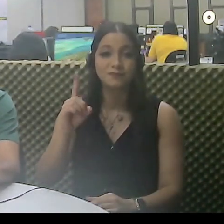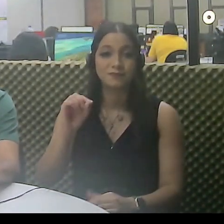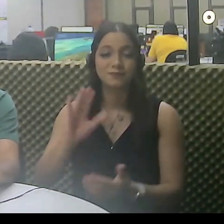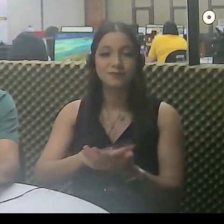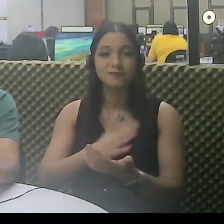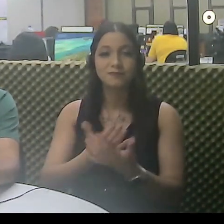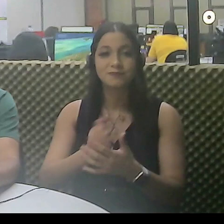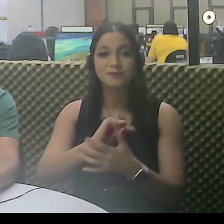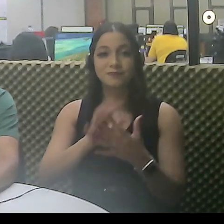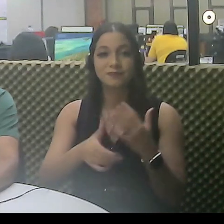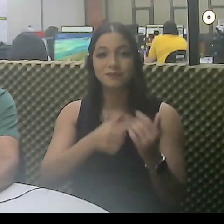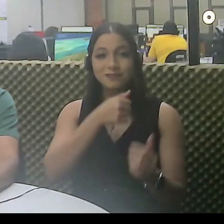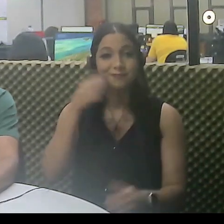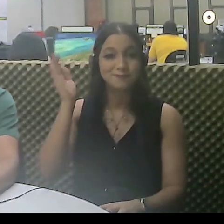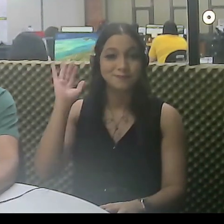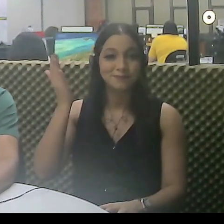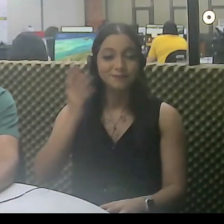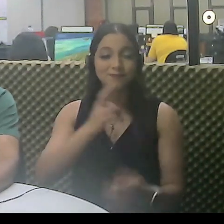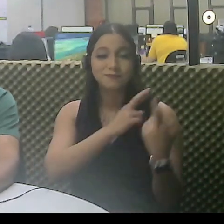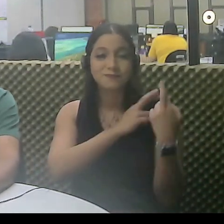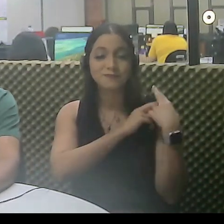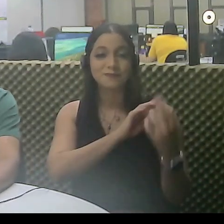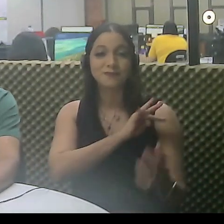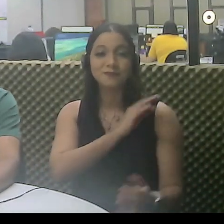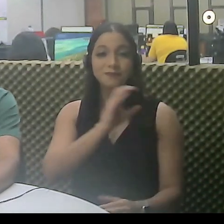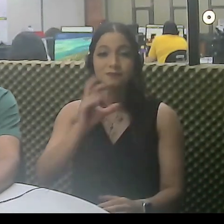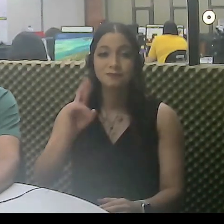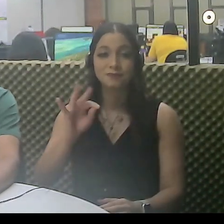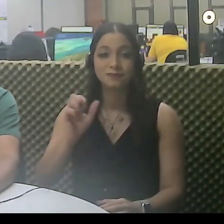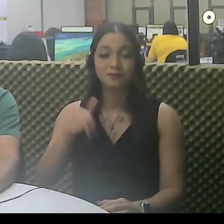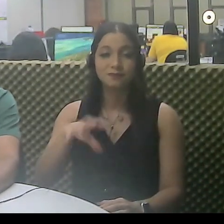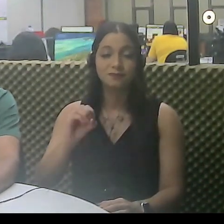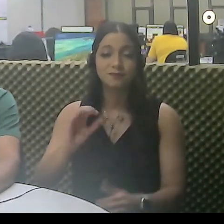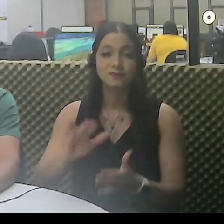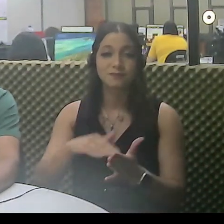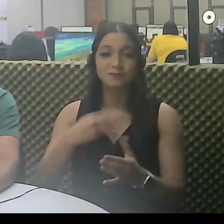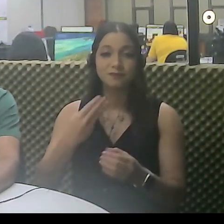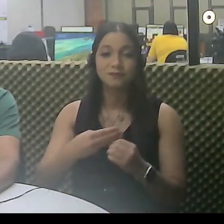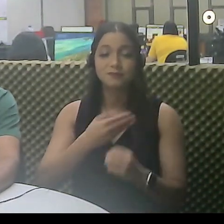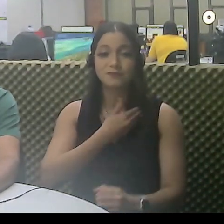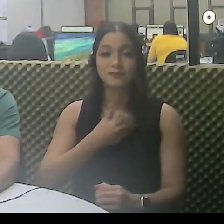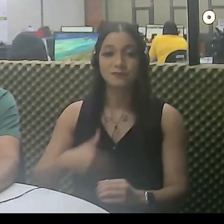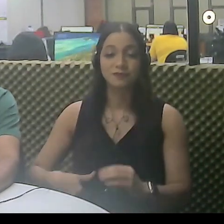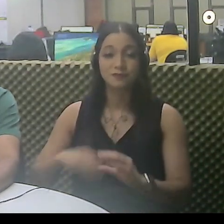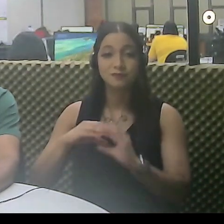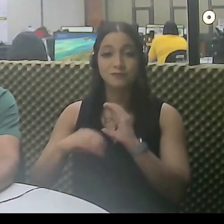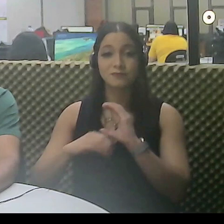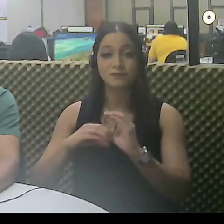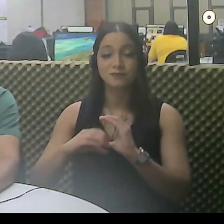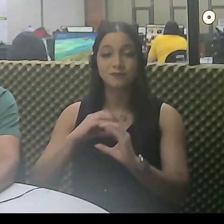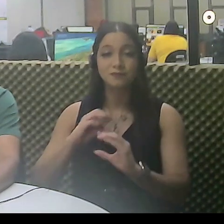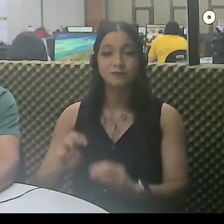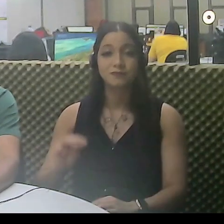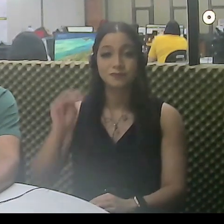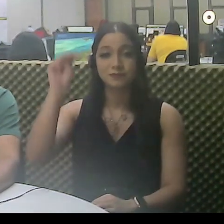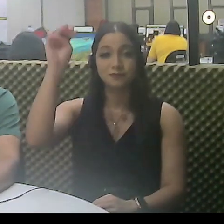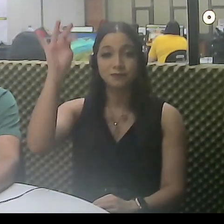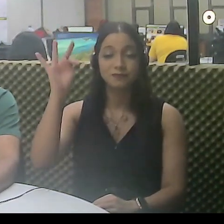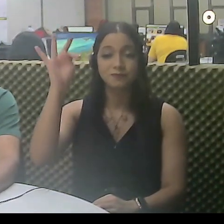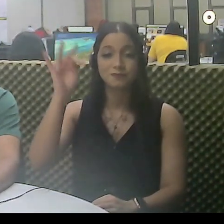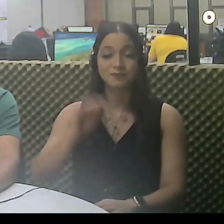tradução em Libras Amanda Valentim responsável técnico Cristiano Silva secretário municipal de governo e comunicação